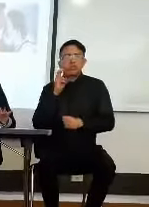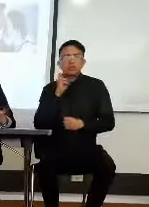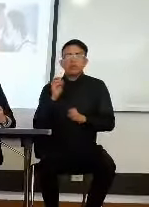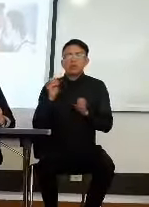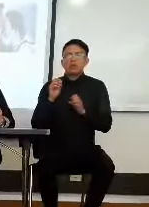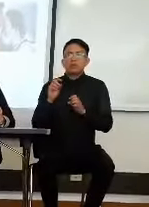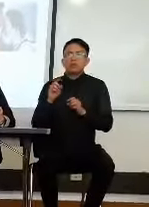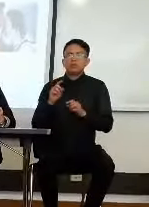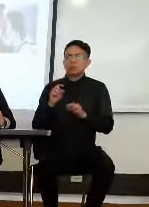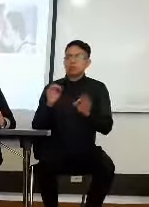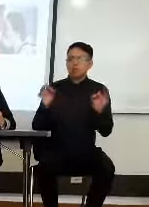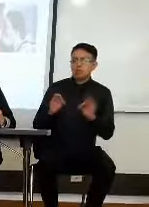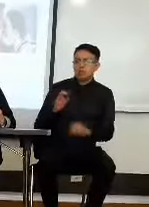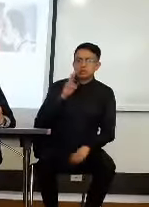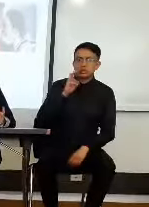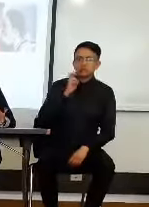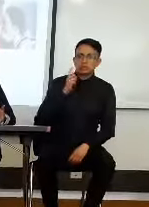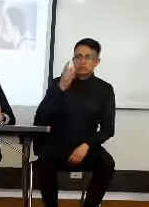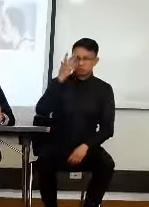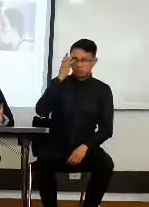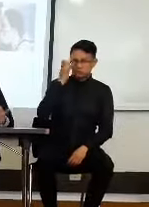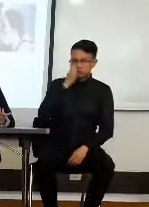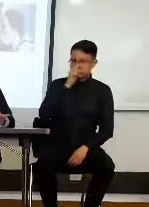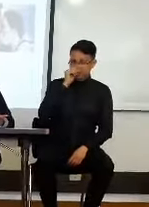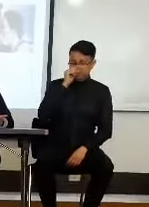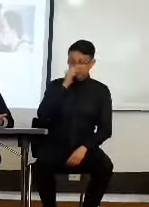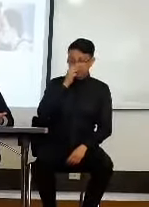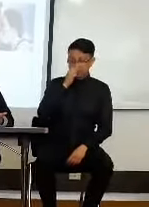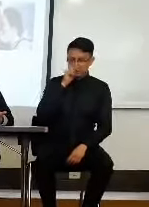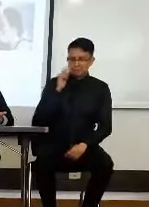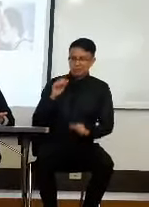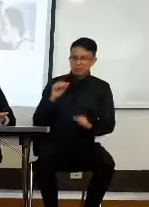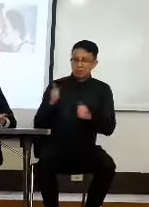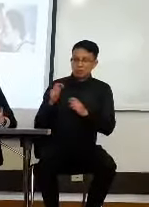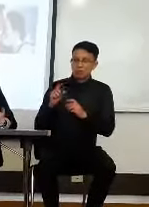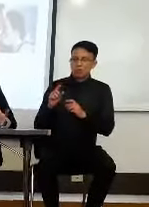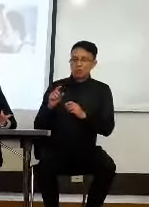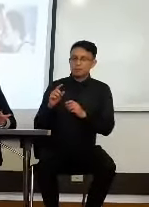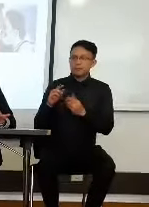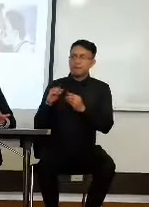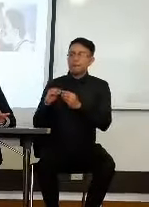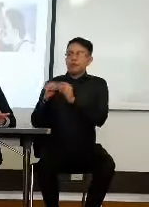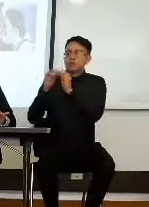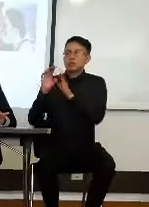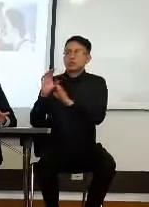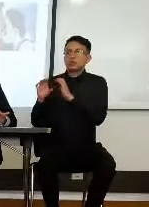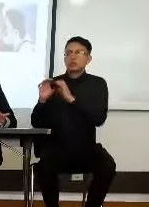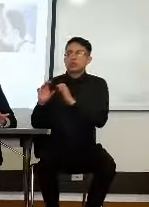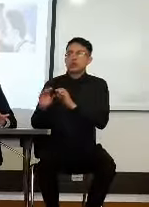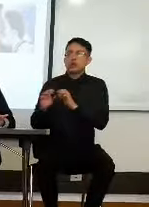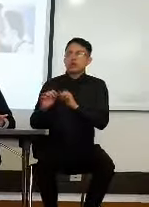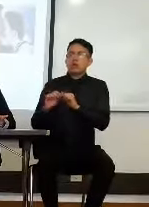cómo hablar, frente al reconocer las distintas formas de comunicación o las distintas formas en las que las personas pueden dar su